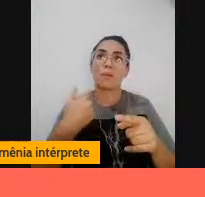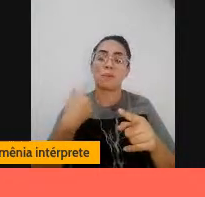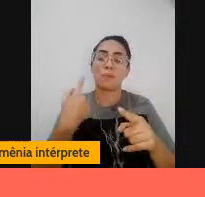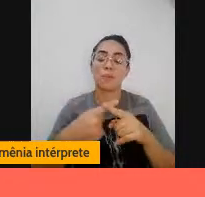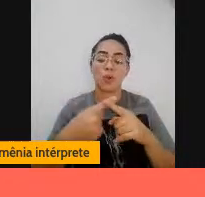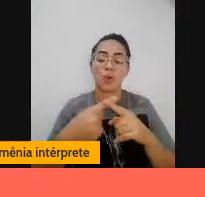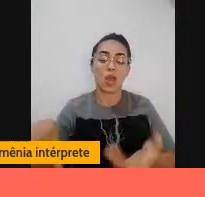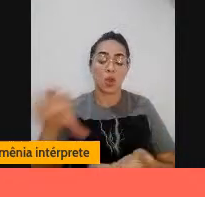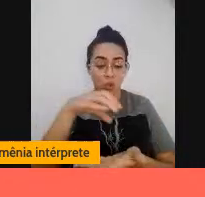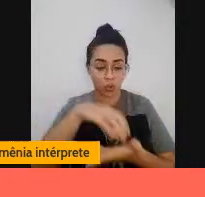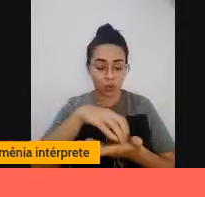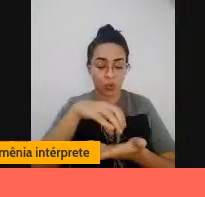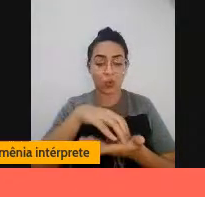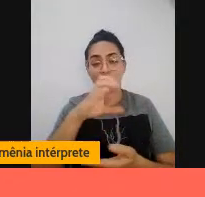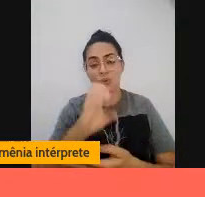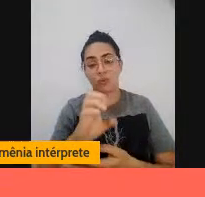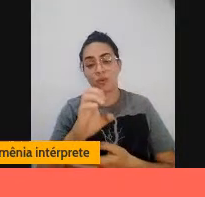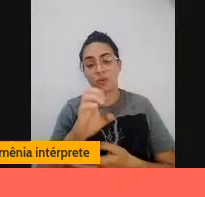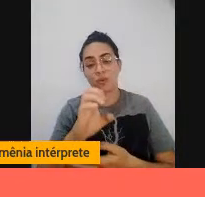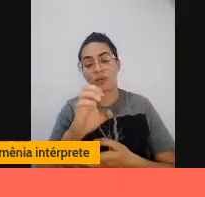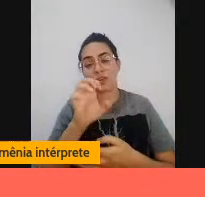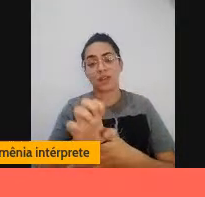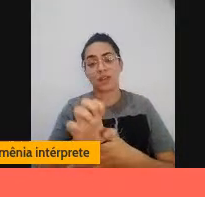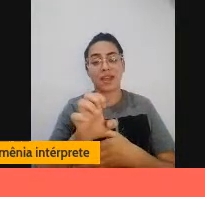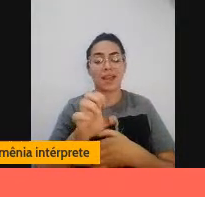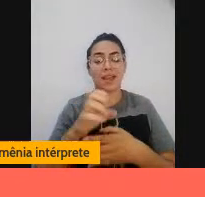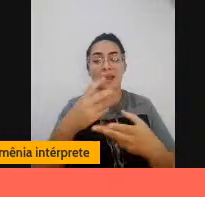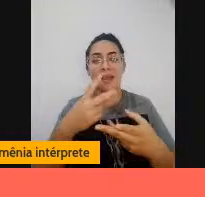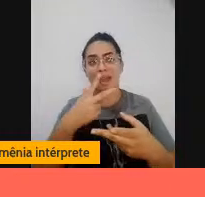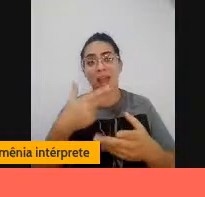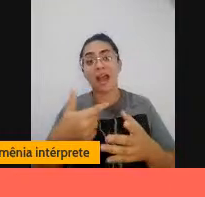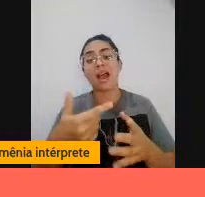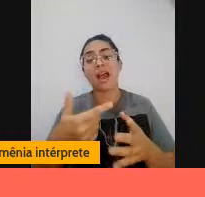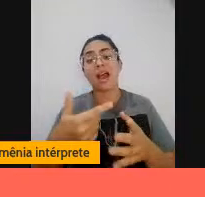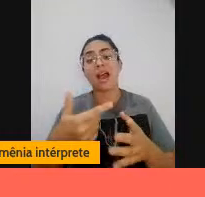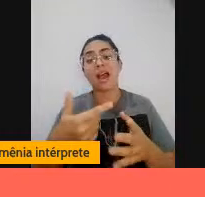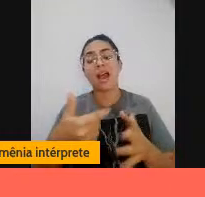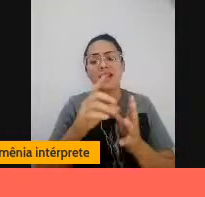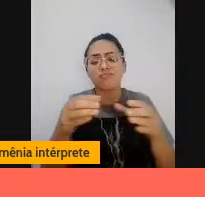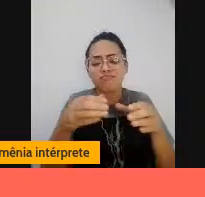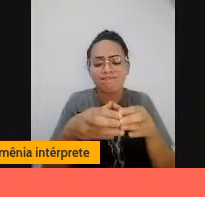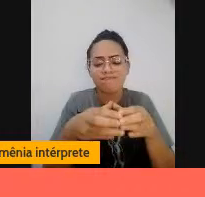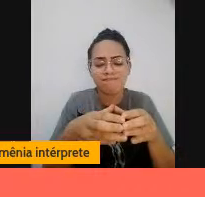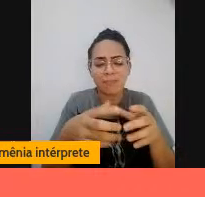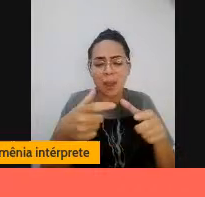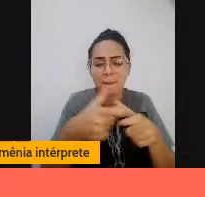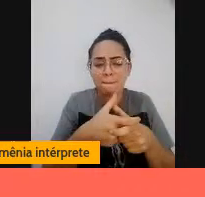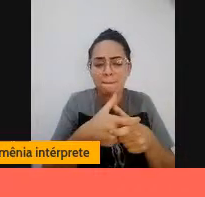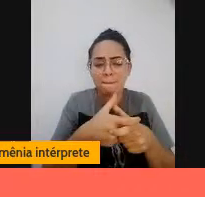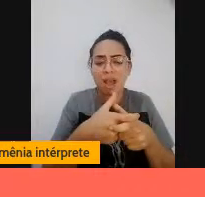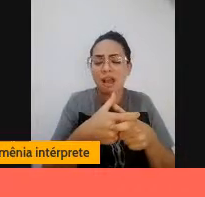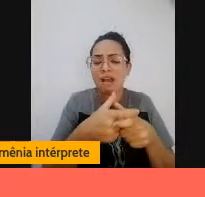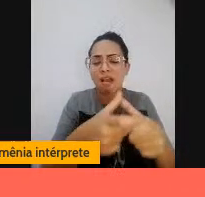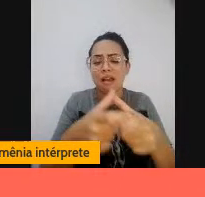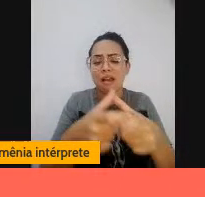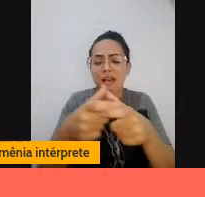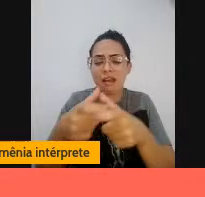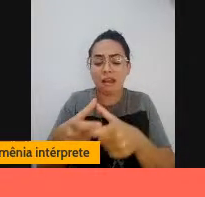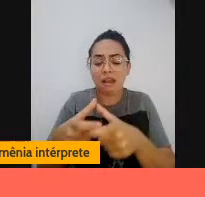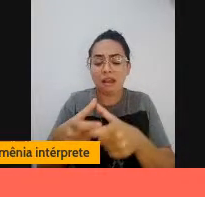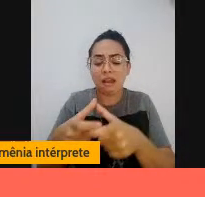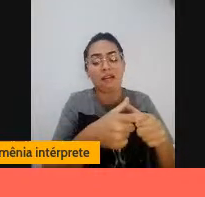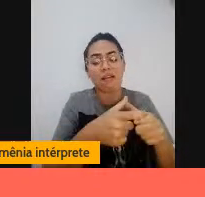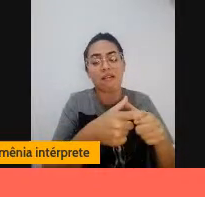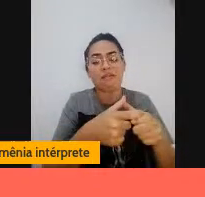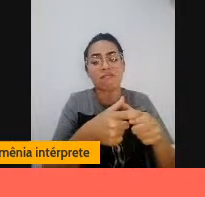era um centro bastante insular, muitas pequenas ilhas, pequenos grupos, pequenos, e a